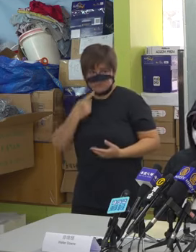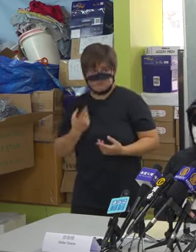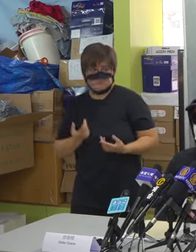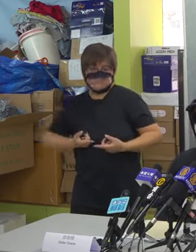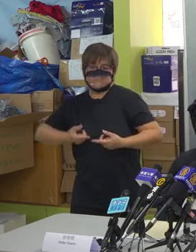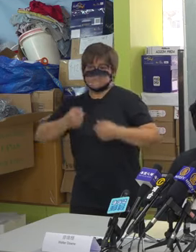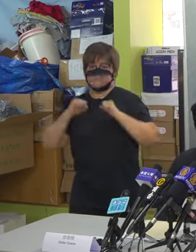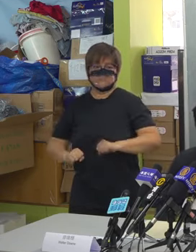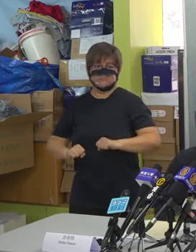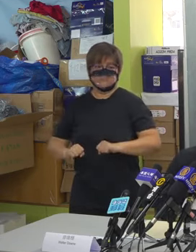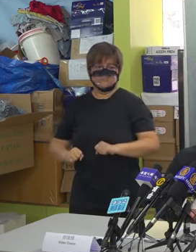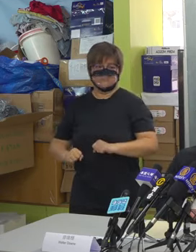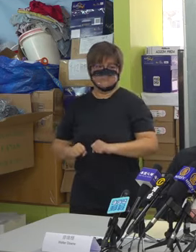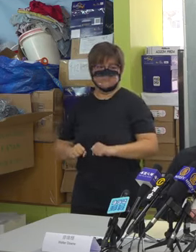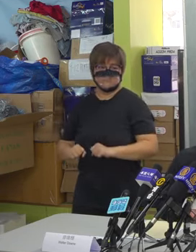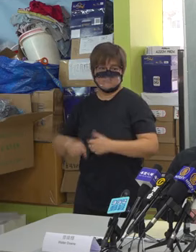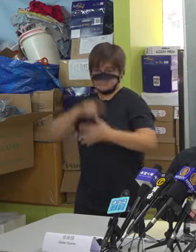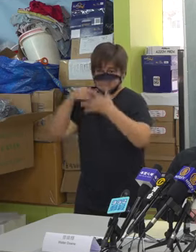衷。